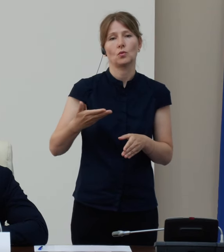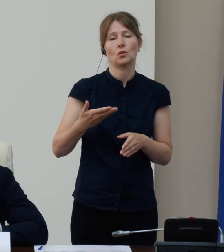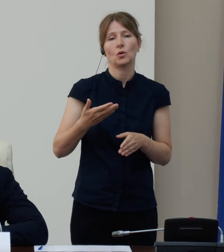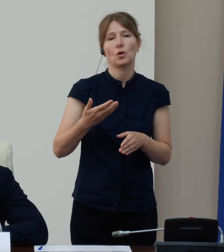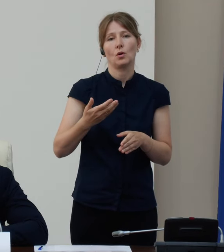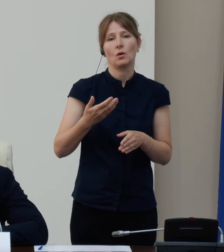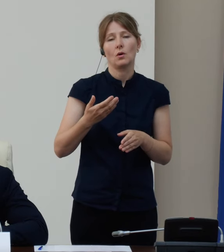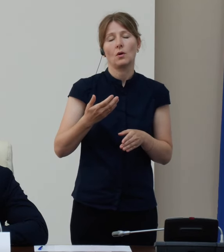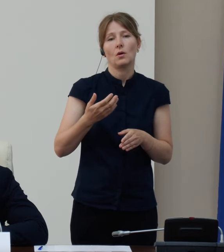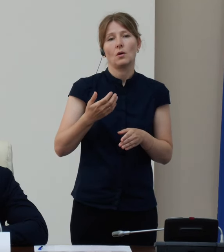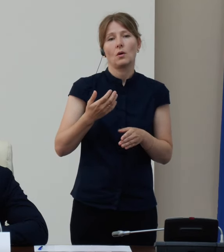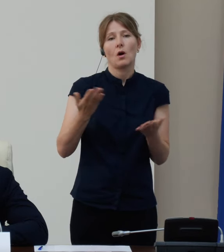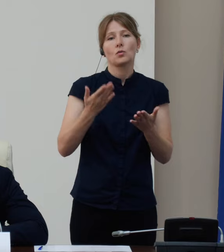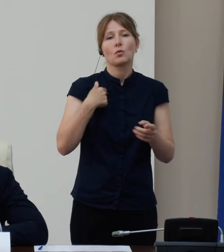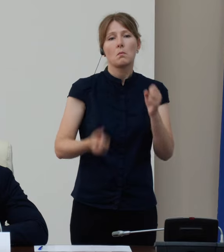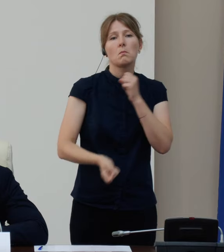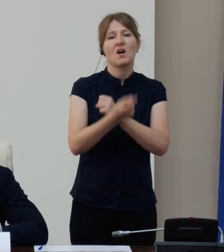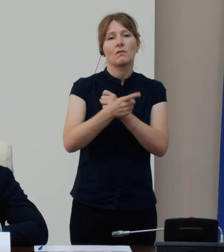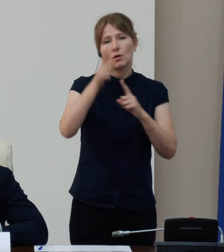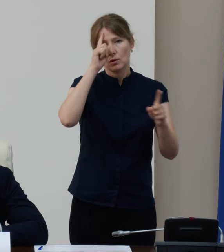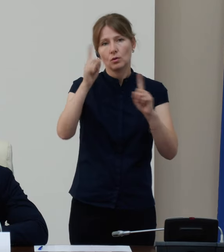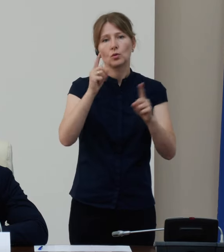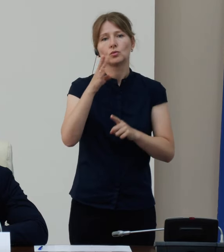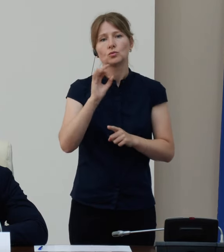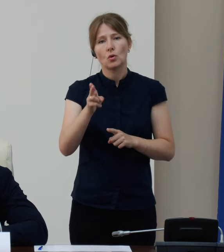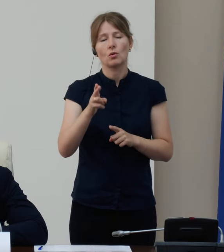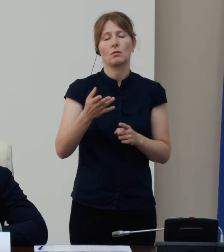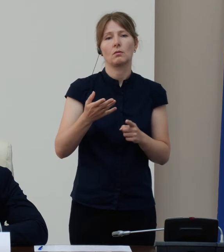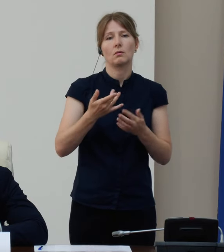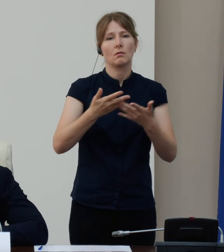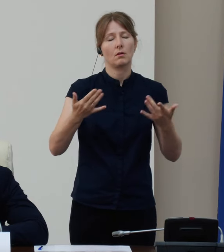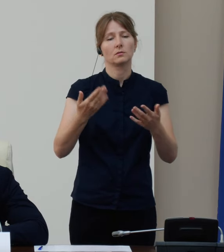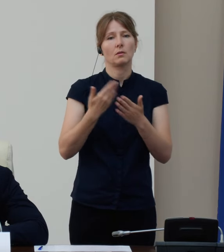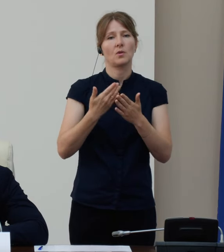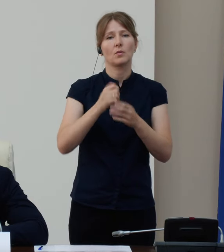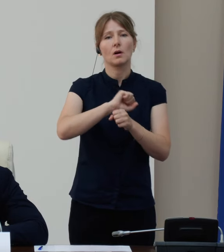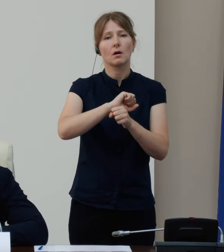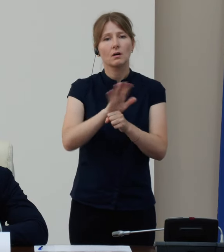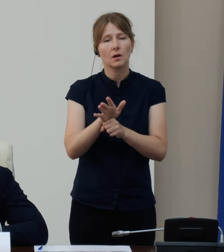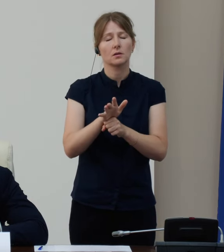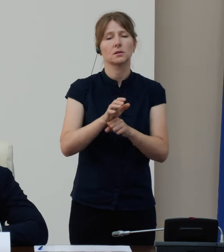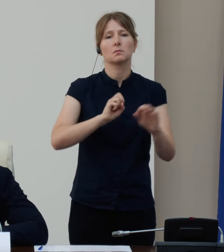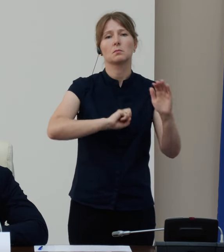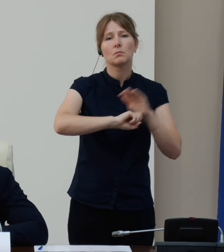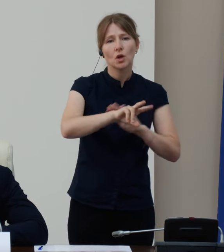multe crize și șocuri, începând cu COVID, criza refugiaților,